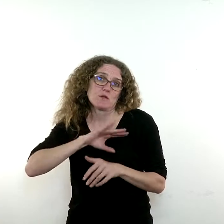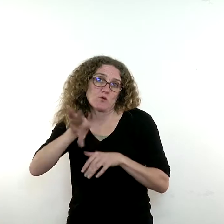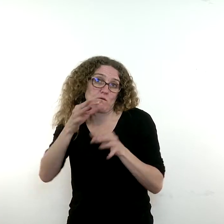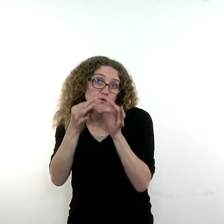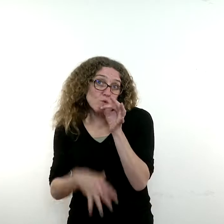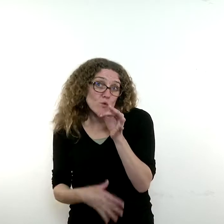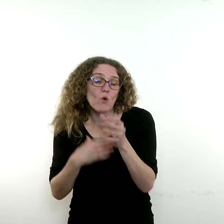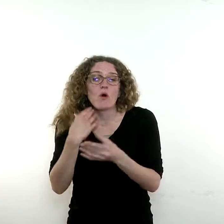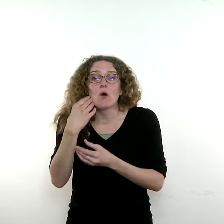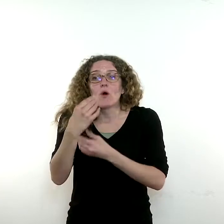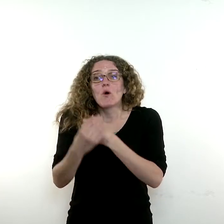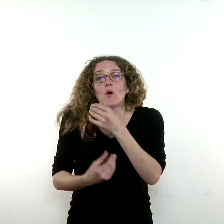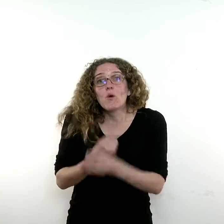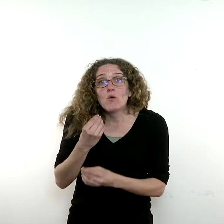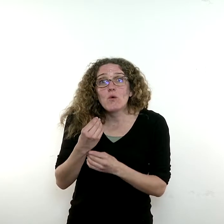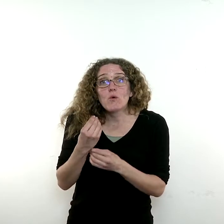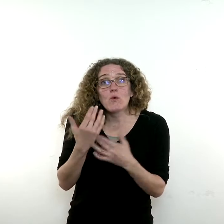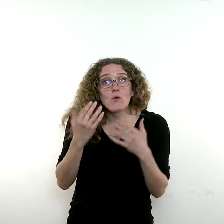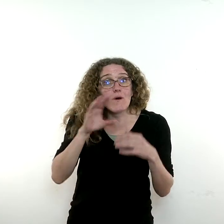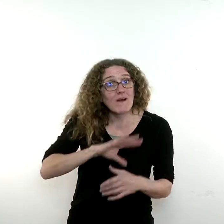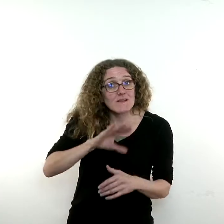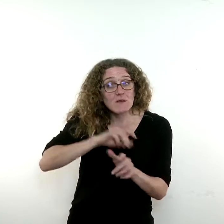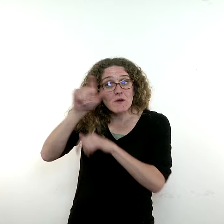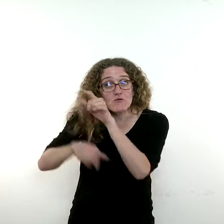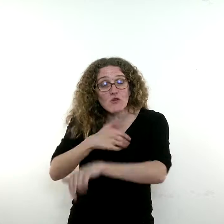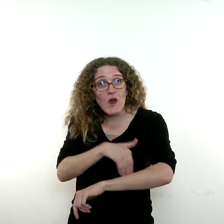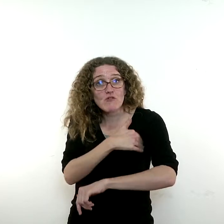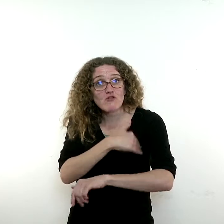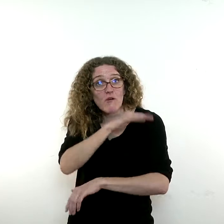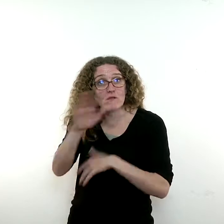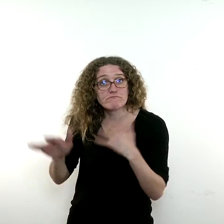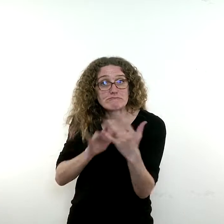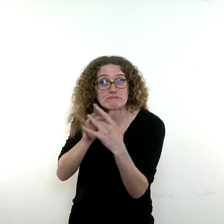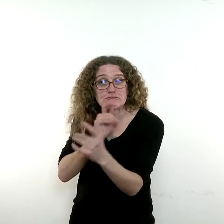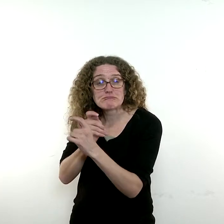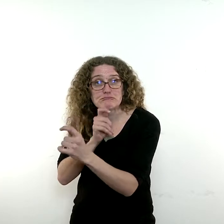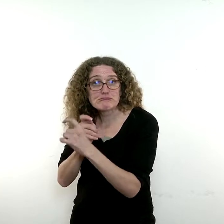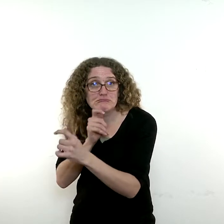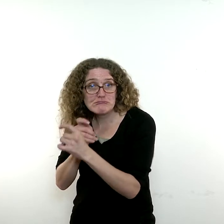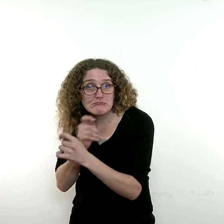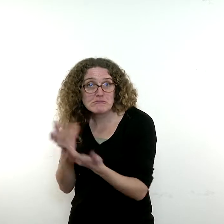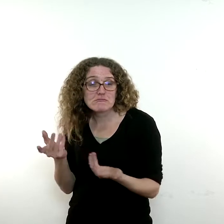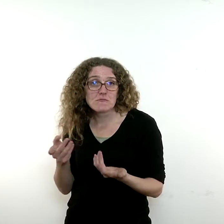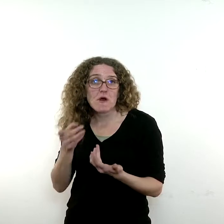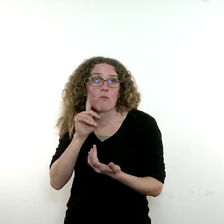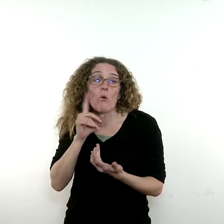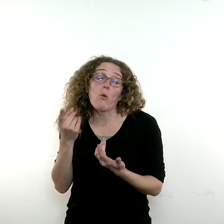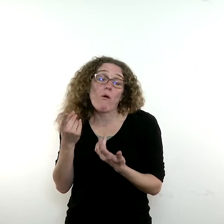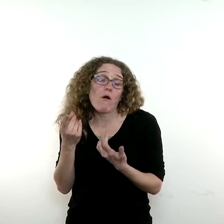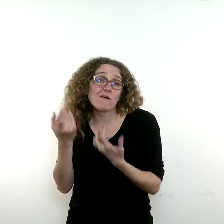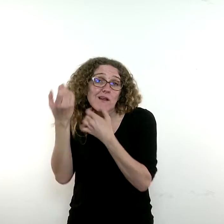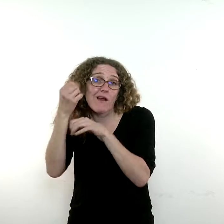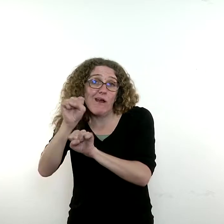à défaut, éventuellement avec les agents qui se mettent en grève, parce qu'on ne fait jamais grève par plaisir ou sans